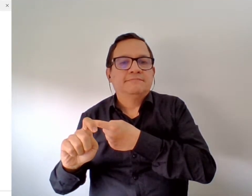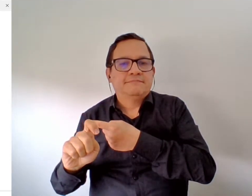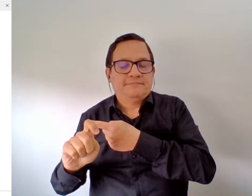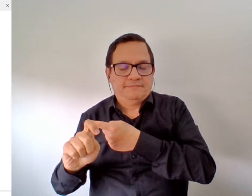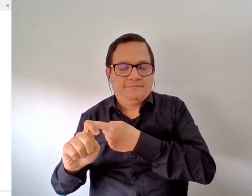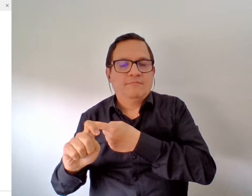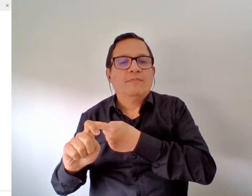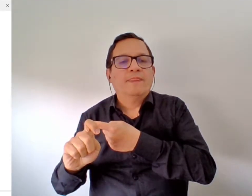http://3ubs://arfiles.org/Knoppix/.